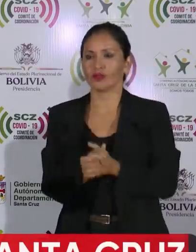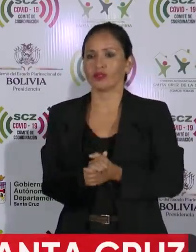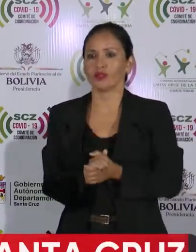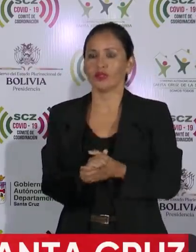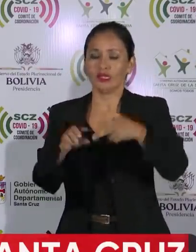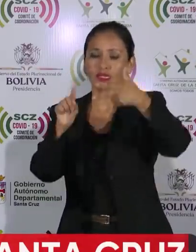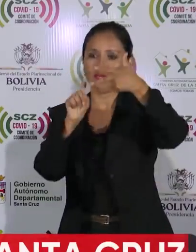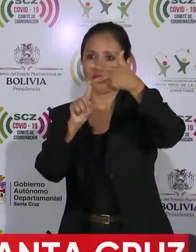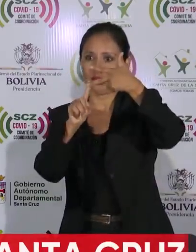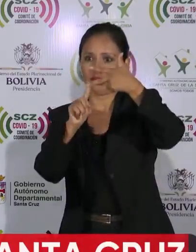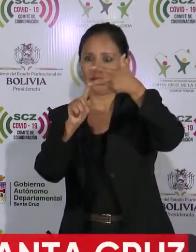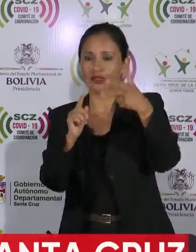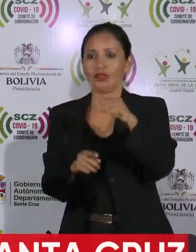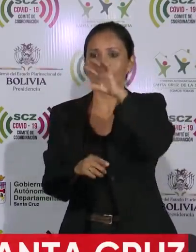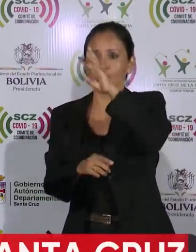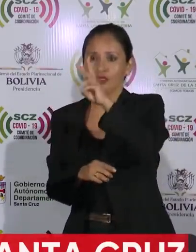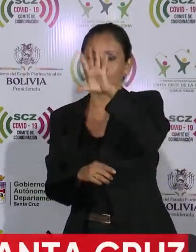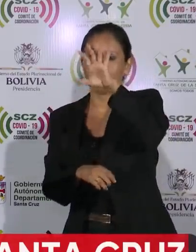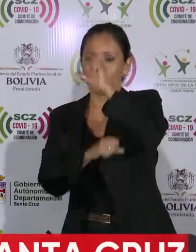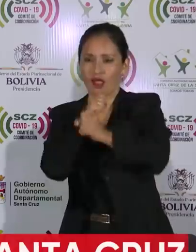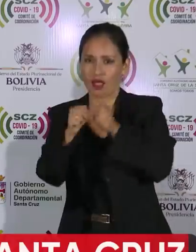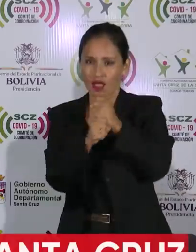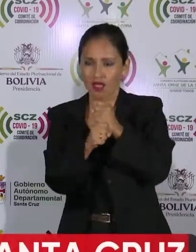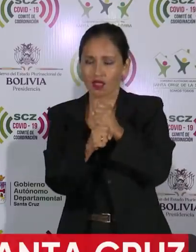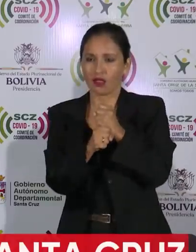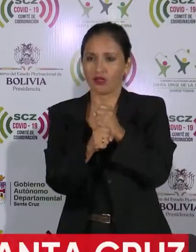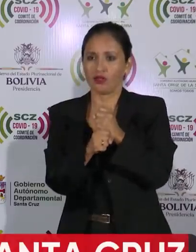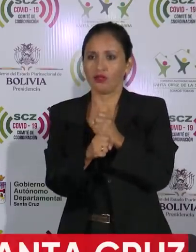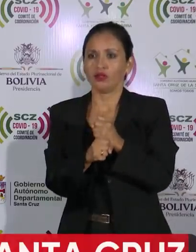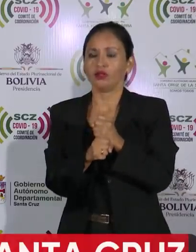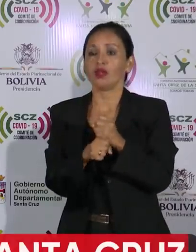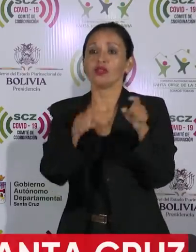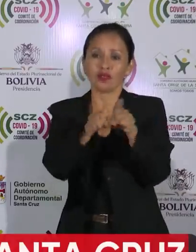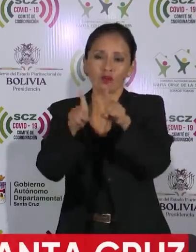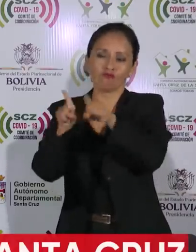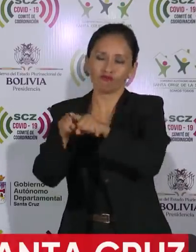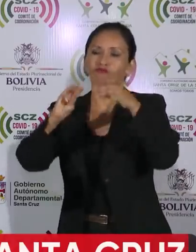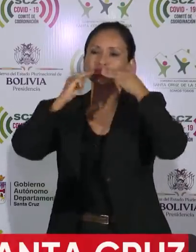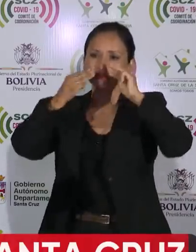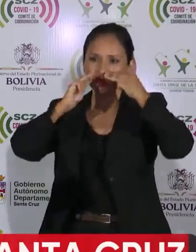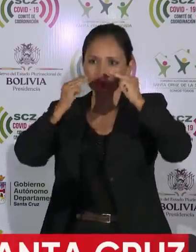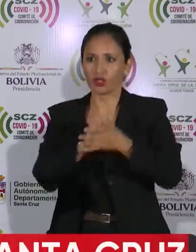Caso 133 de 65 años es también de Montero.